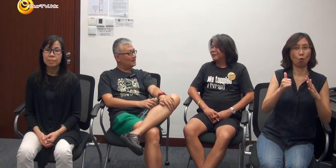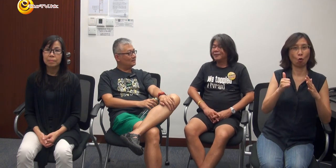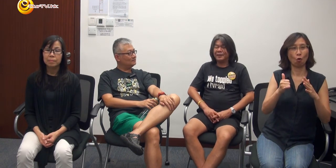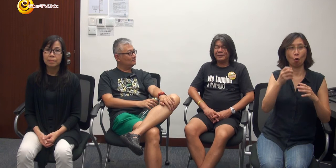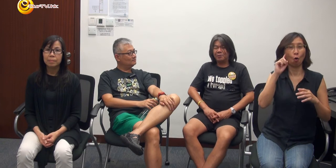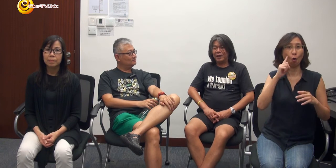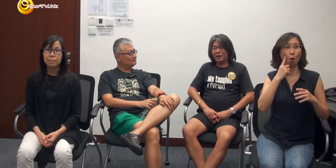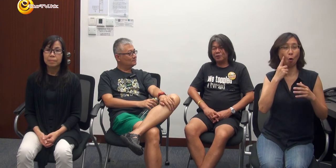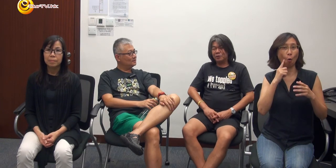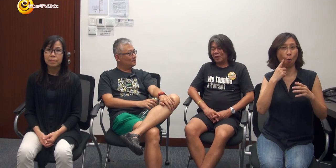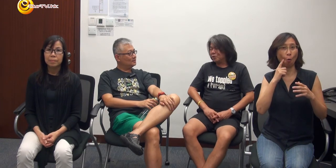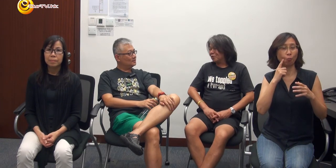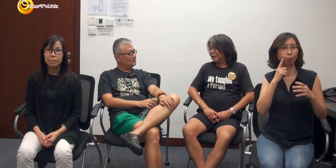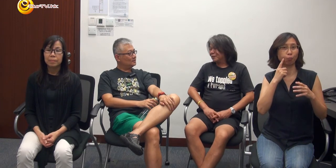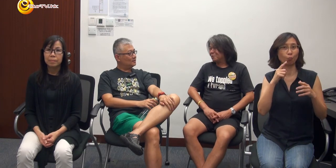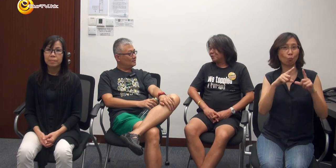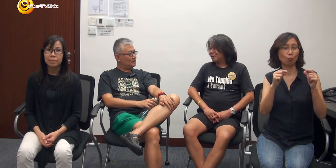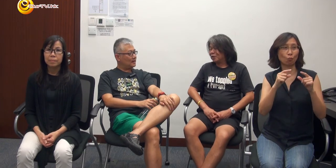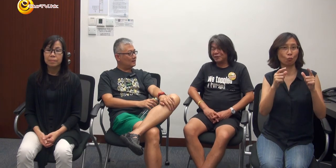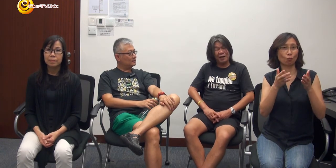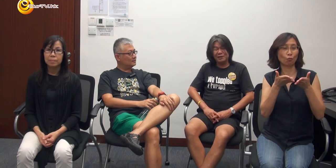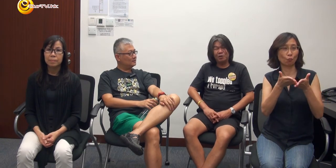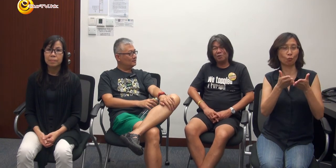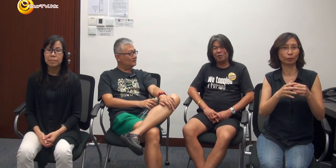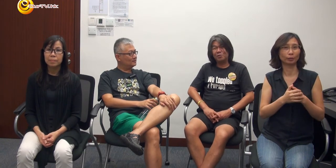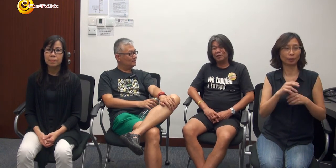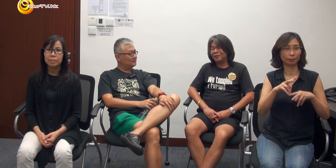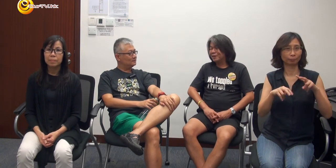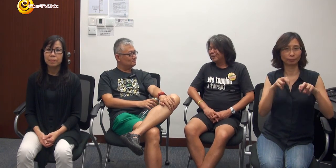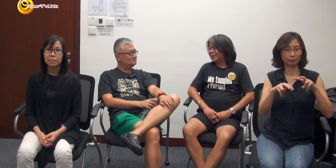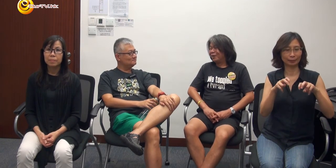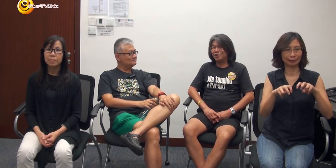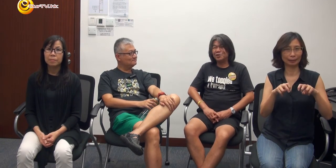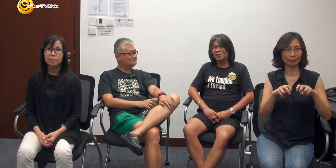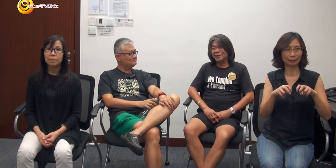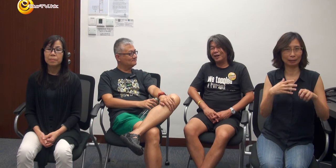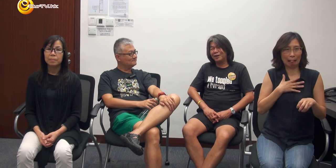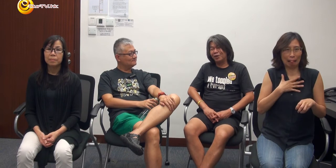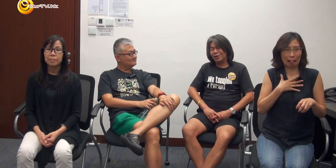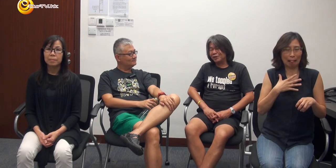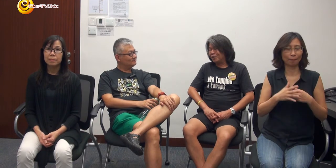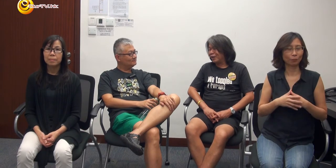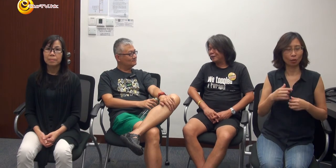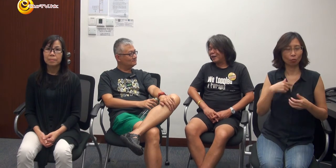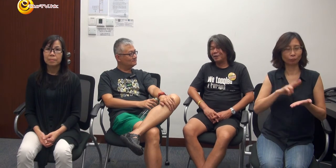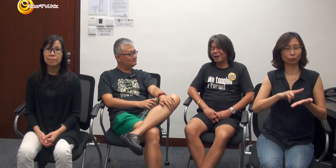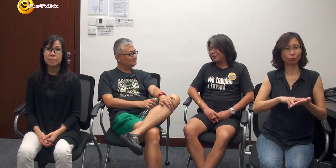啦， 就俾阿胡錦濤叫佢茶找不足，係啦，個茶字好好恐怖。 嗯， 我相信而家梁振英屋企係淨係飲咖啡